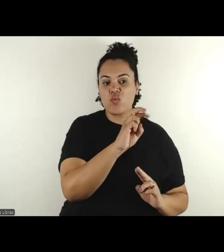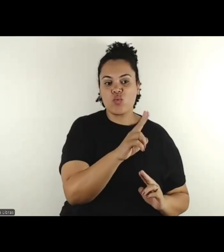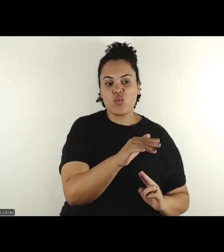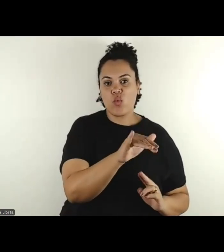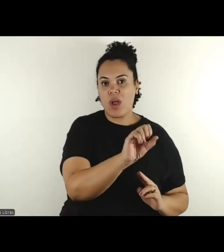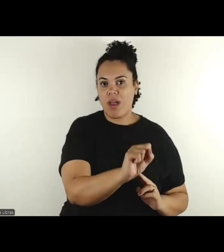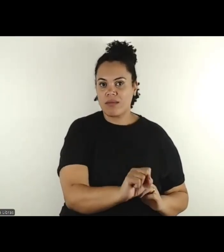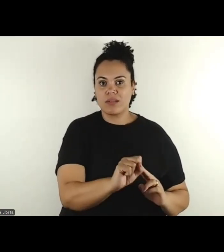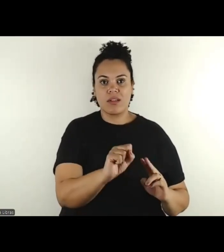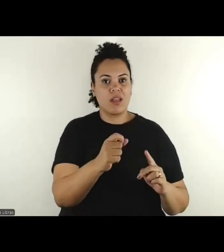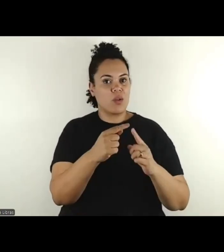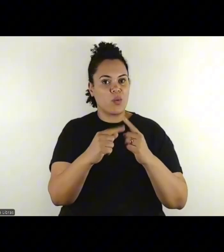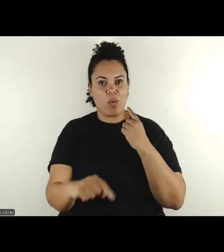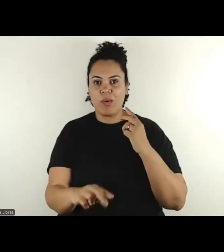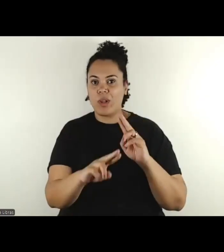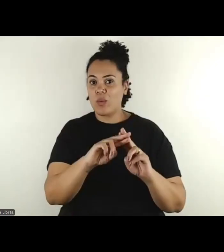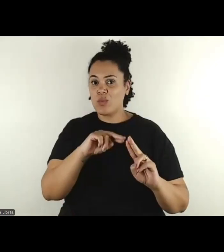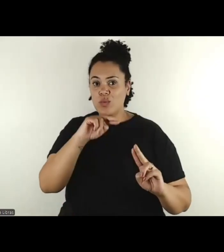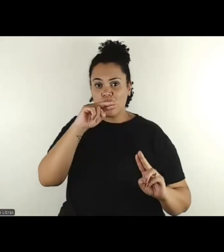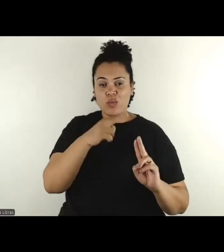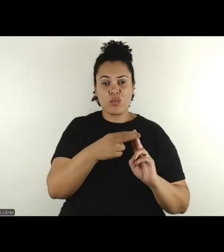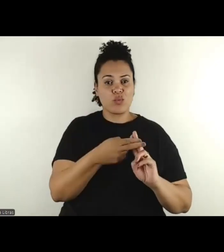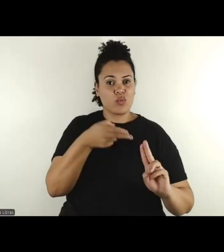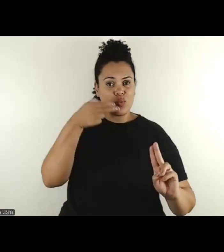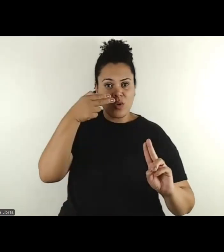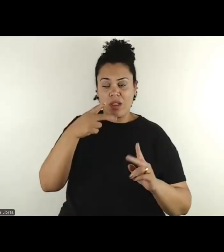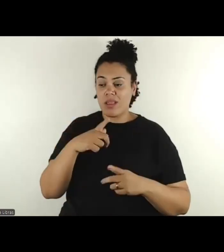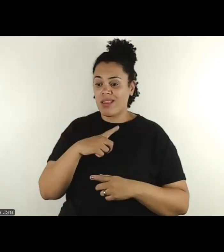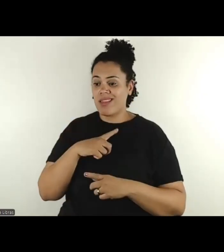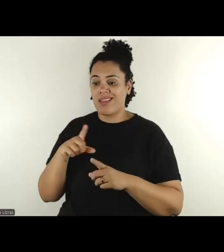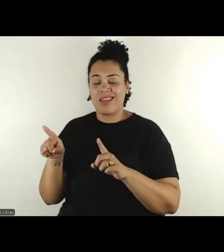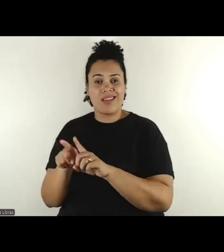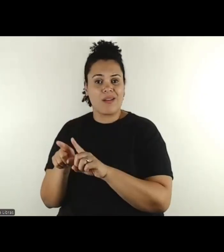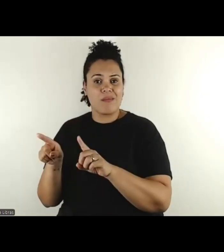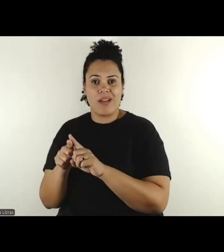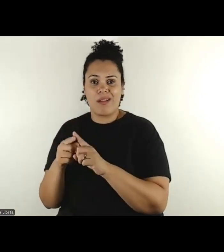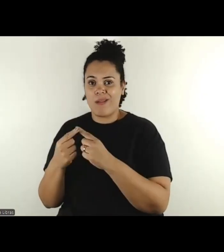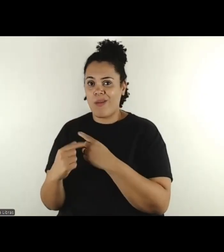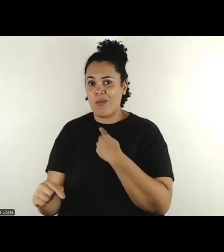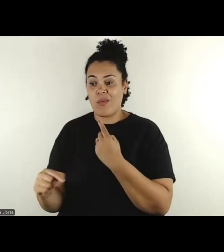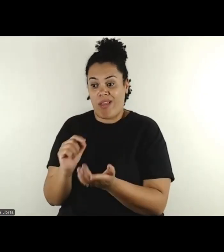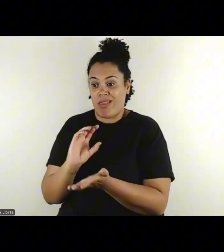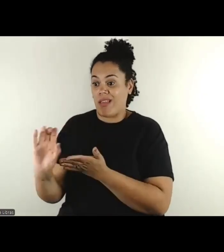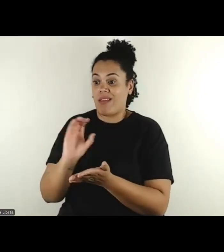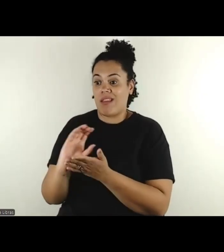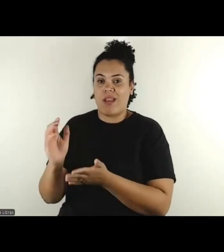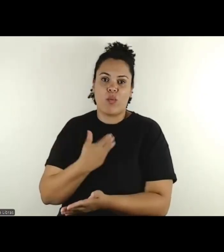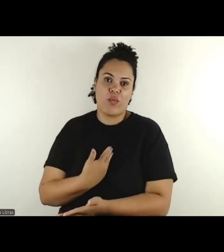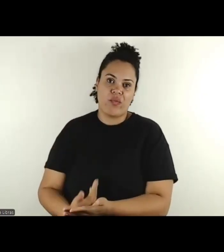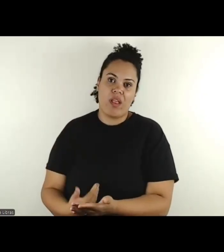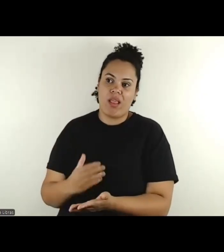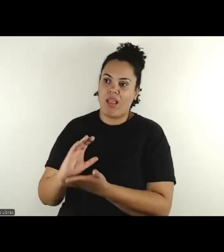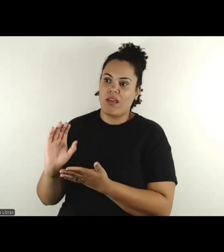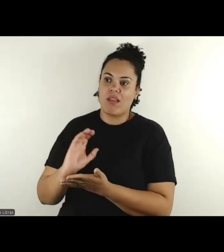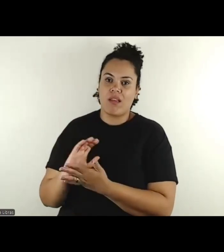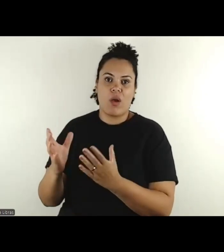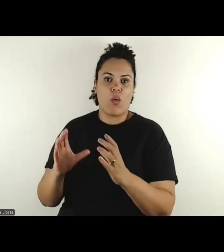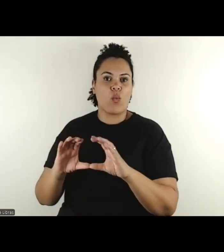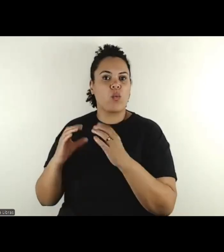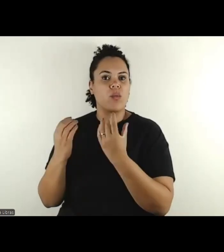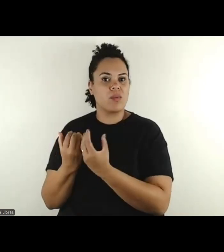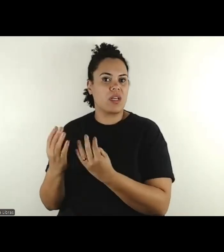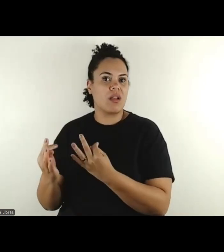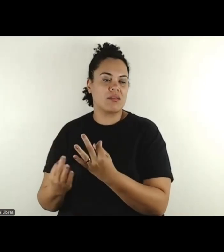do SUS. E estão recebendo financiamento público. Essa é a nossa maior questão em relação às comunidades